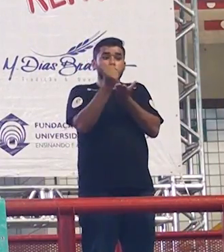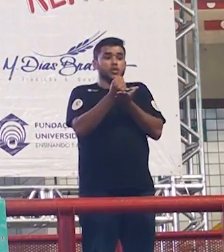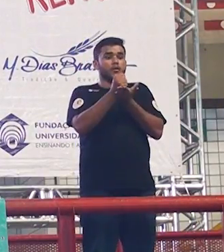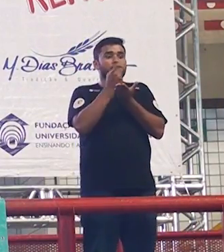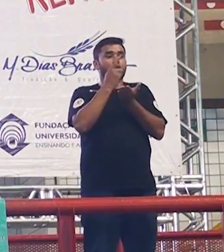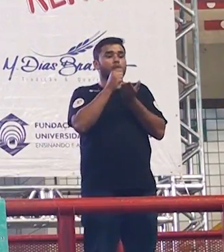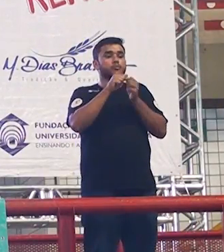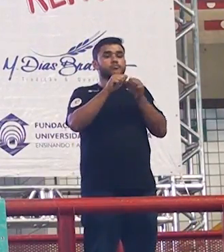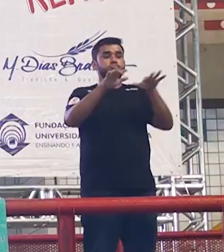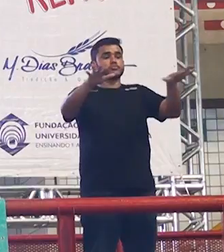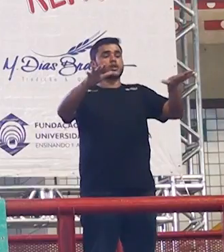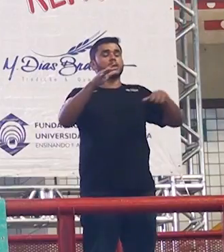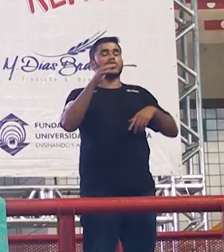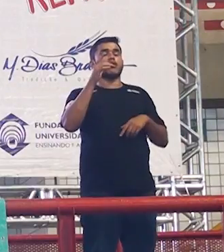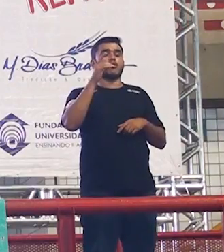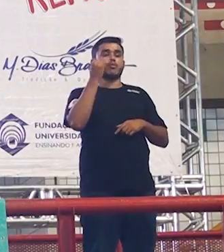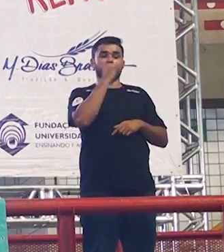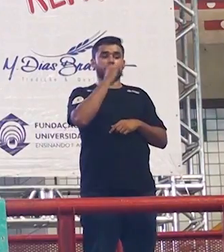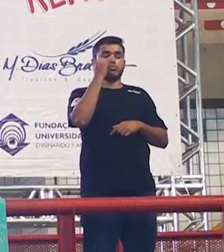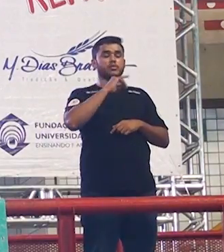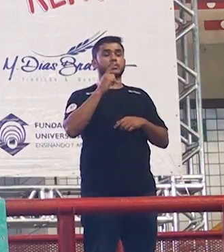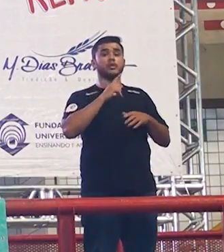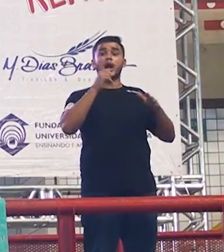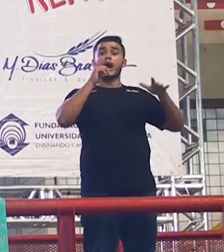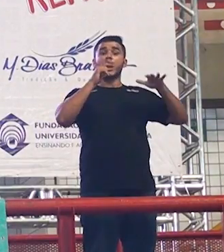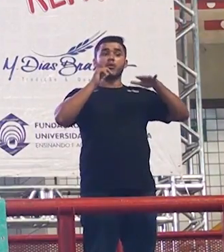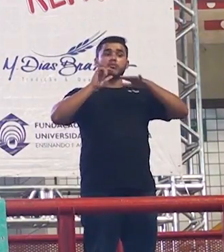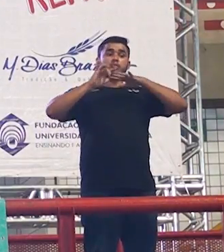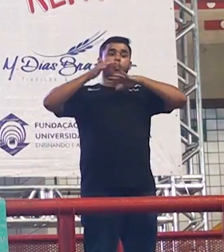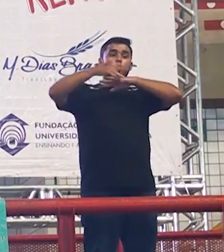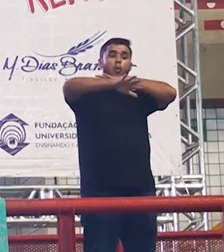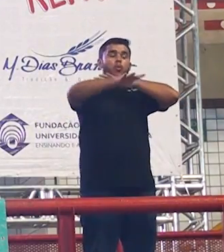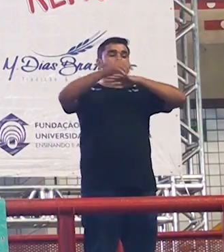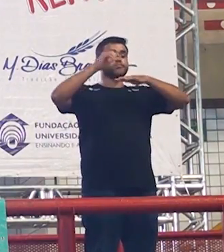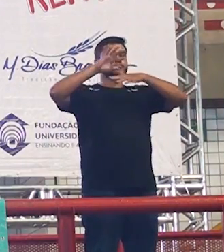d'água, planaltos para construir hidrelétricas. O que é que